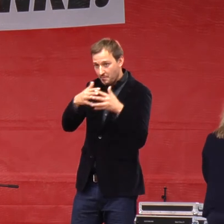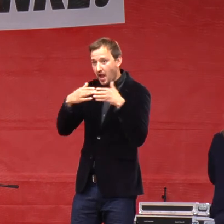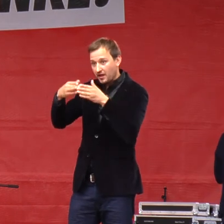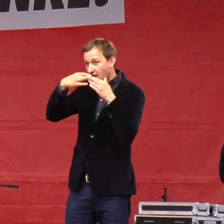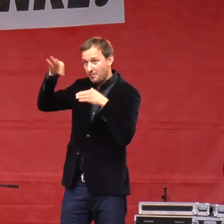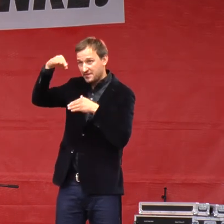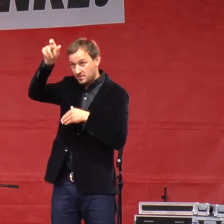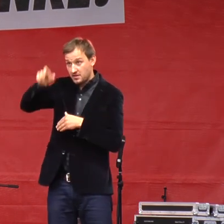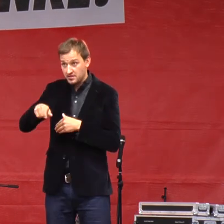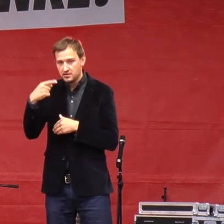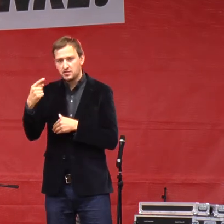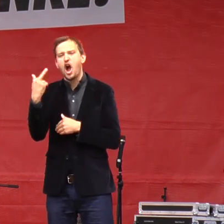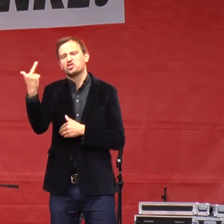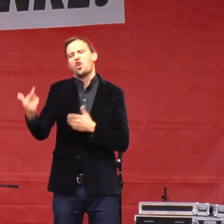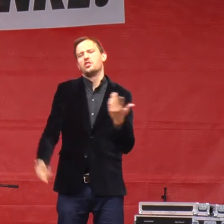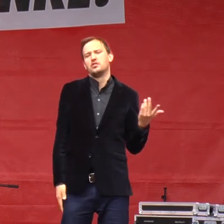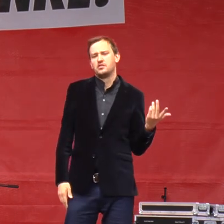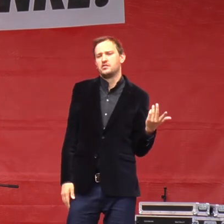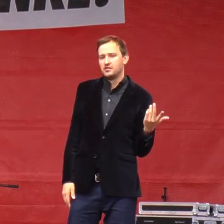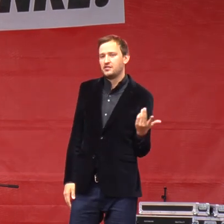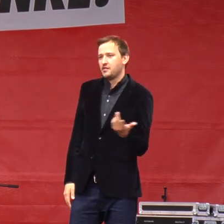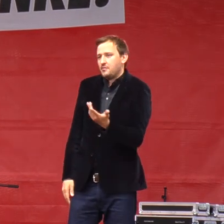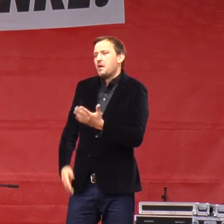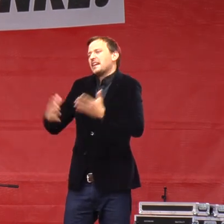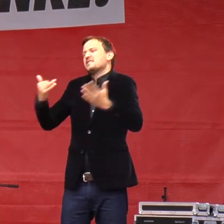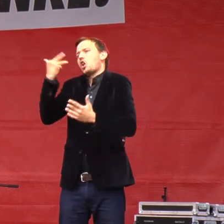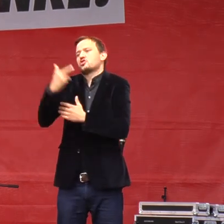Im Übrigen ein Riesenarschloch und